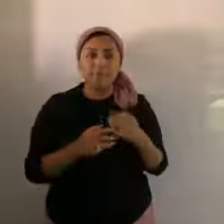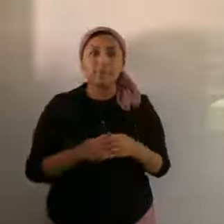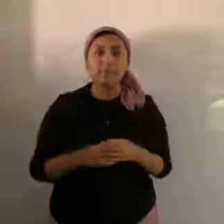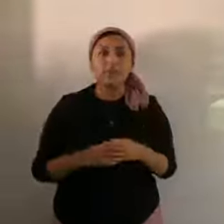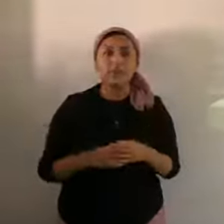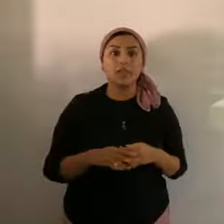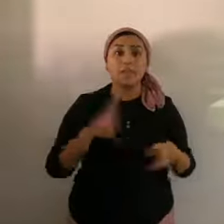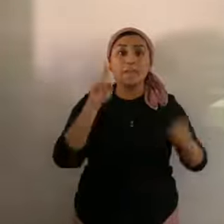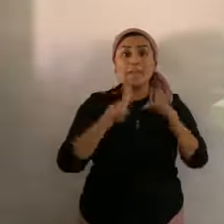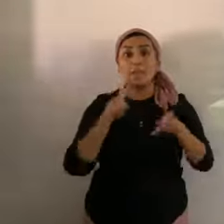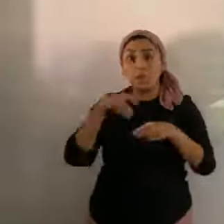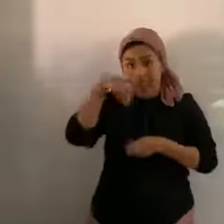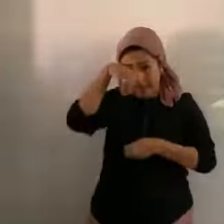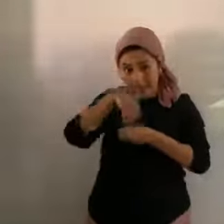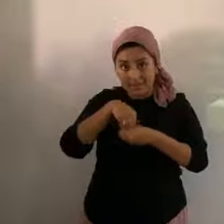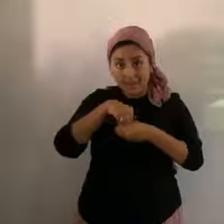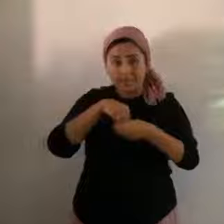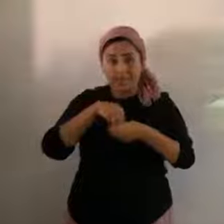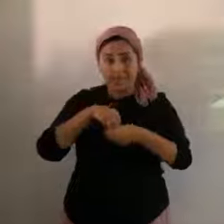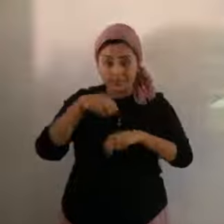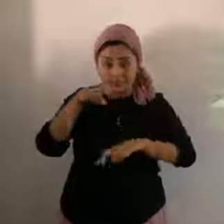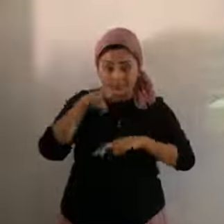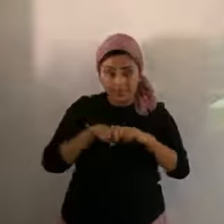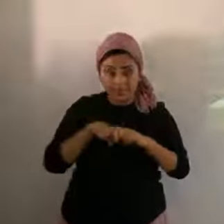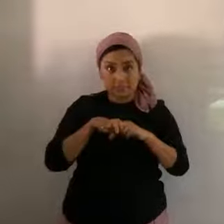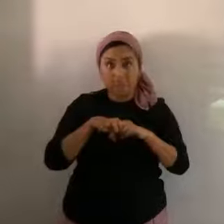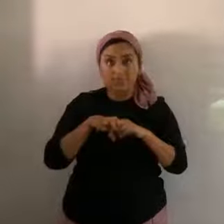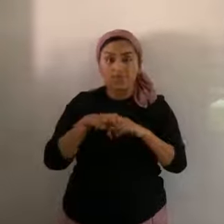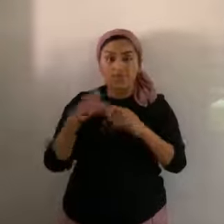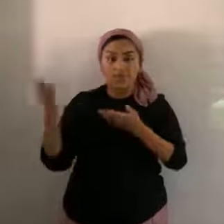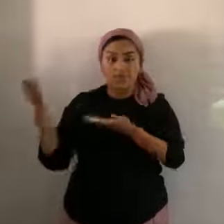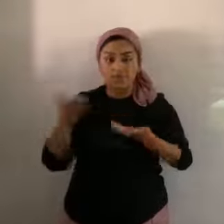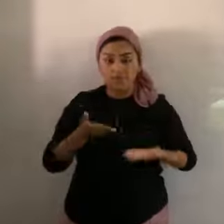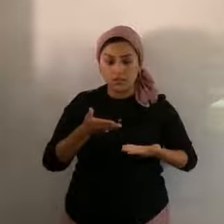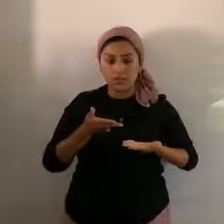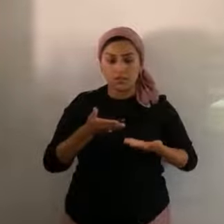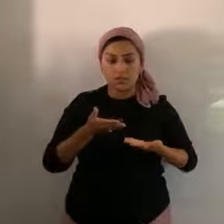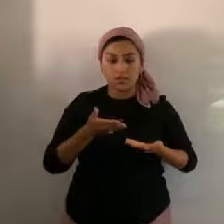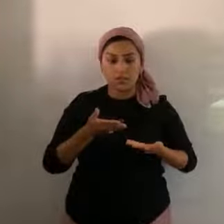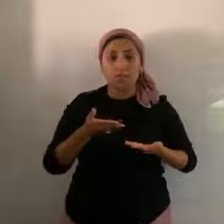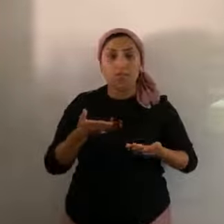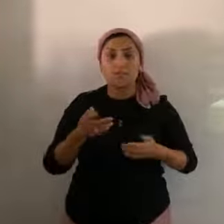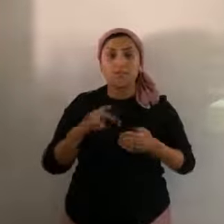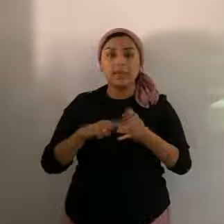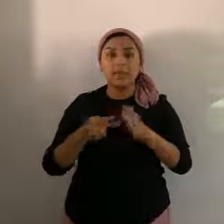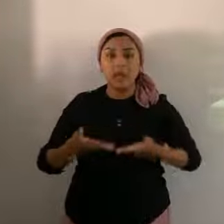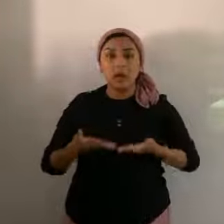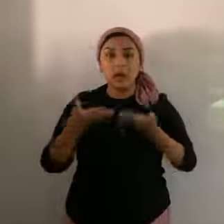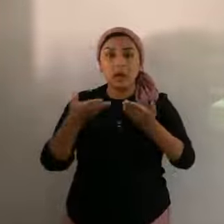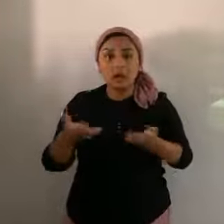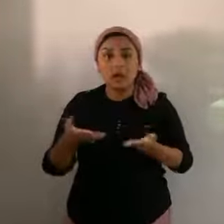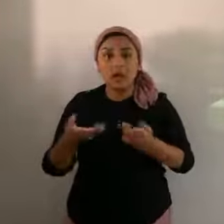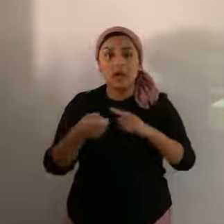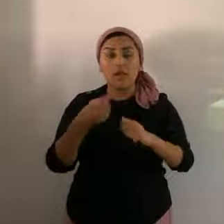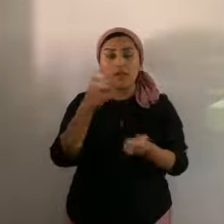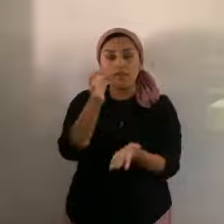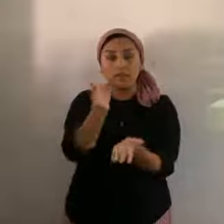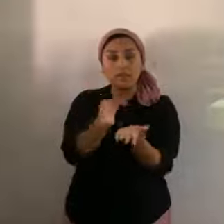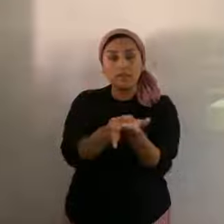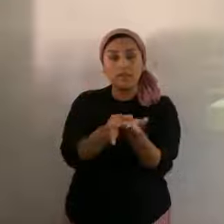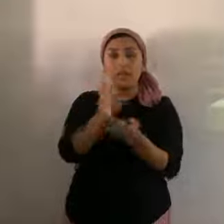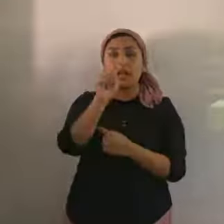los cambistas provenían, mejor dicho, proveían de las monedas tirias.